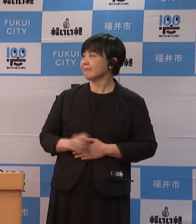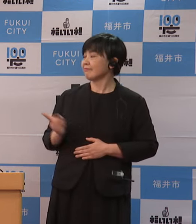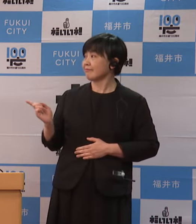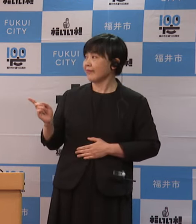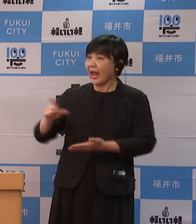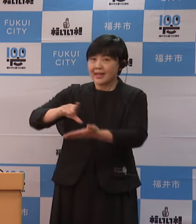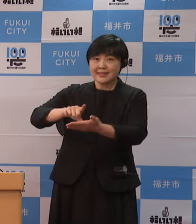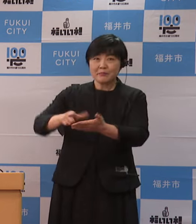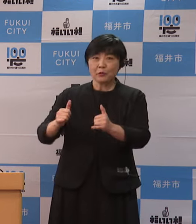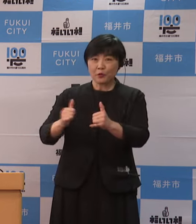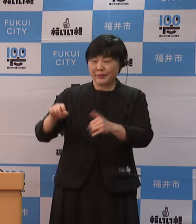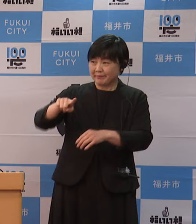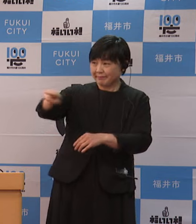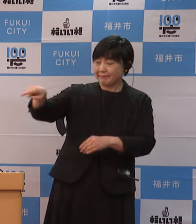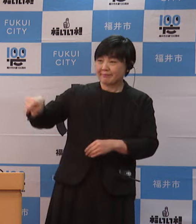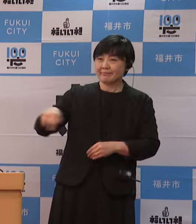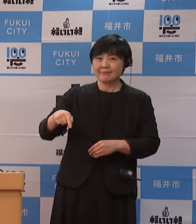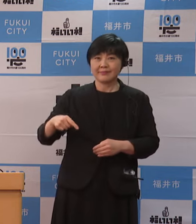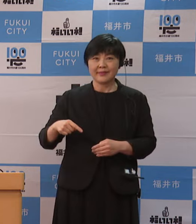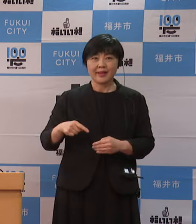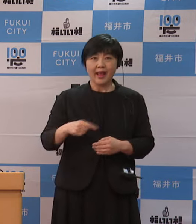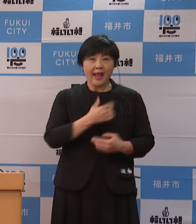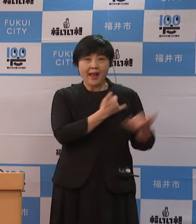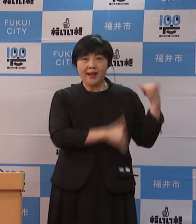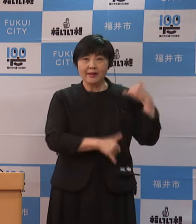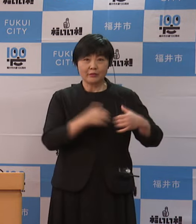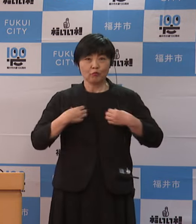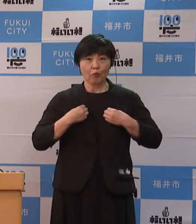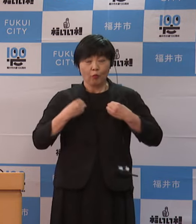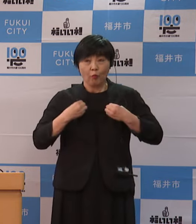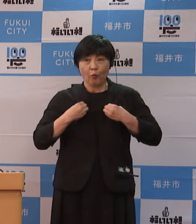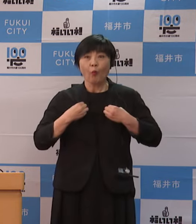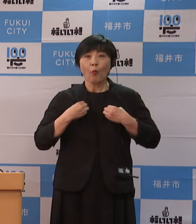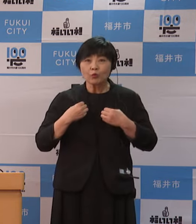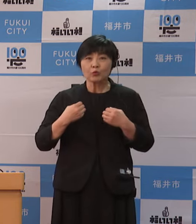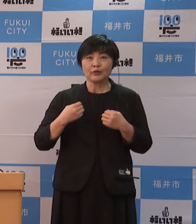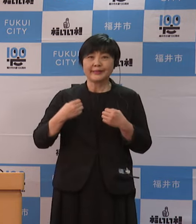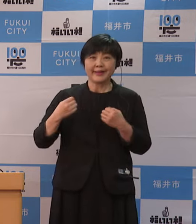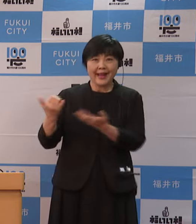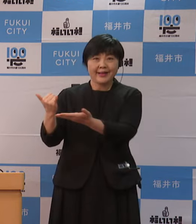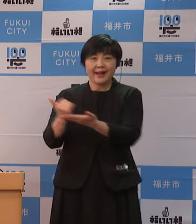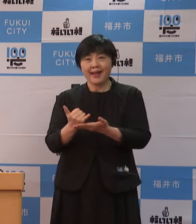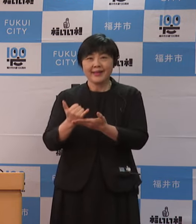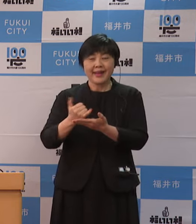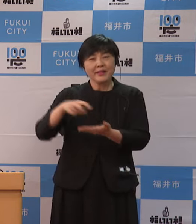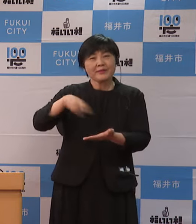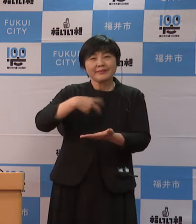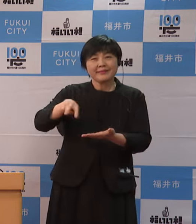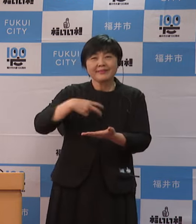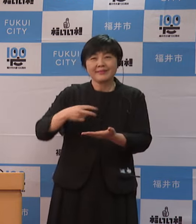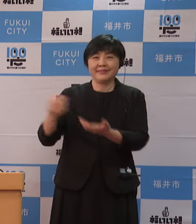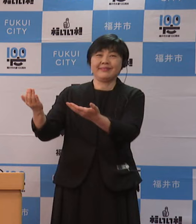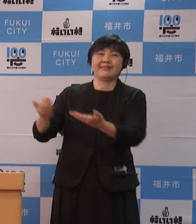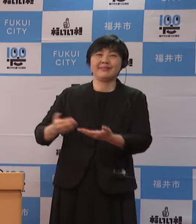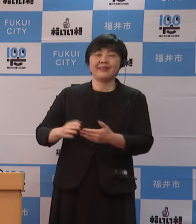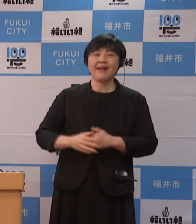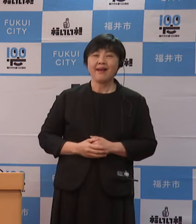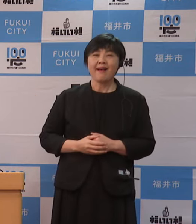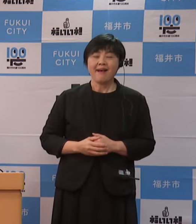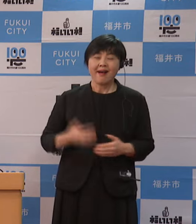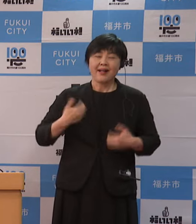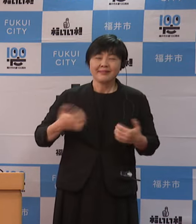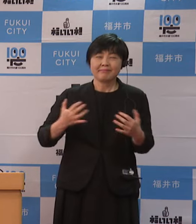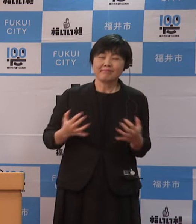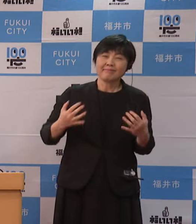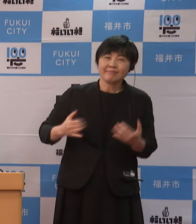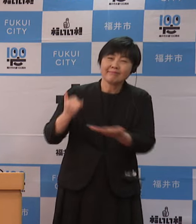の方々で民族衣装を着た方々、まあ、歓迎の踊りを踊っていただいたということ、かなり熱を感じましてです